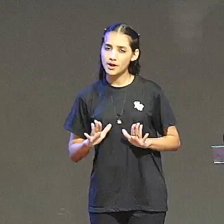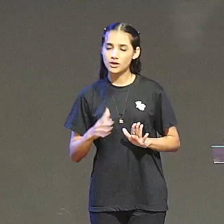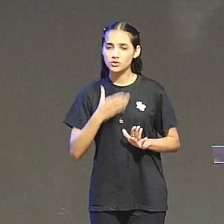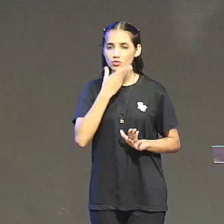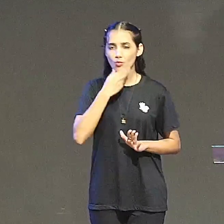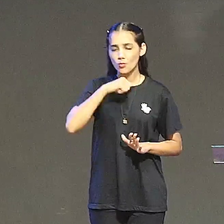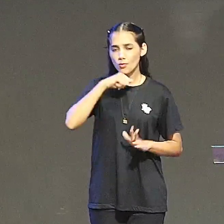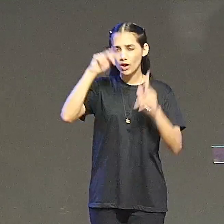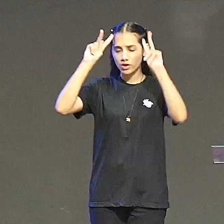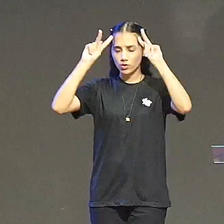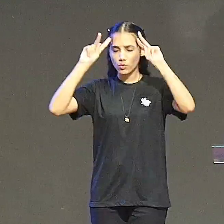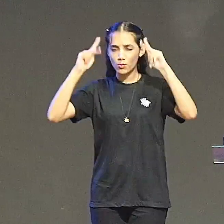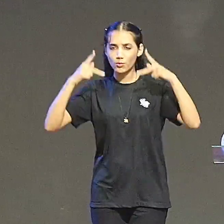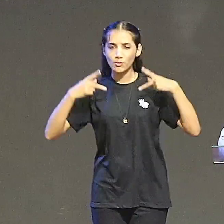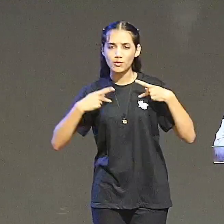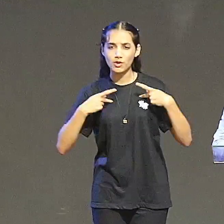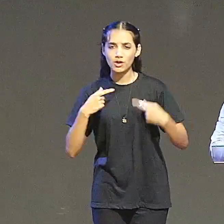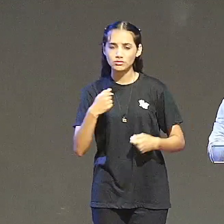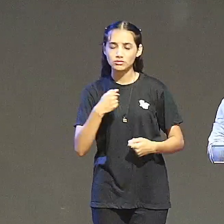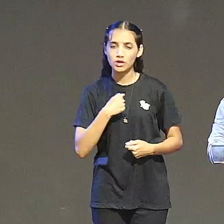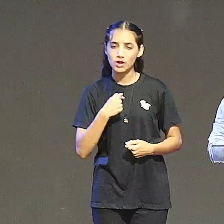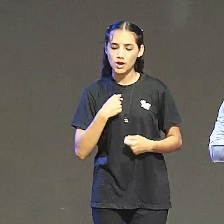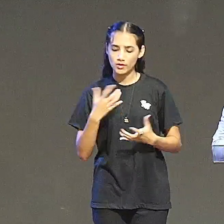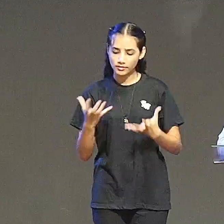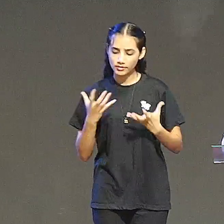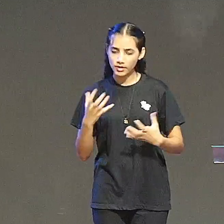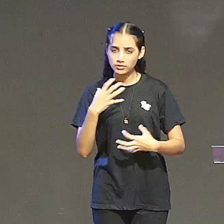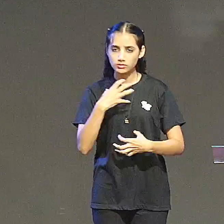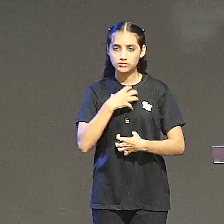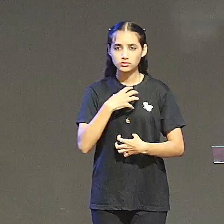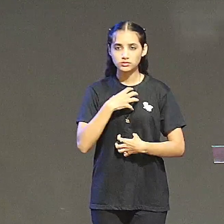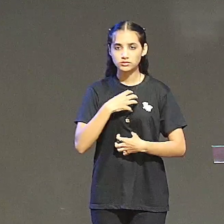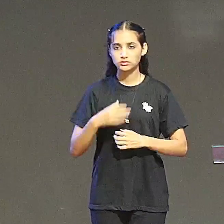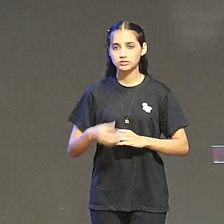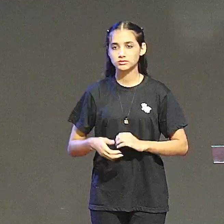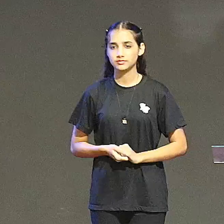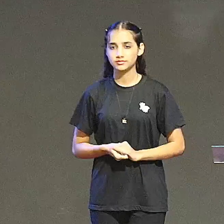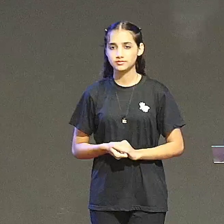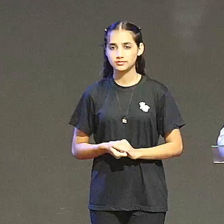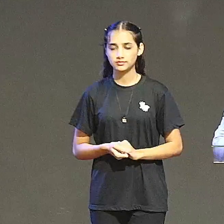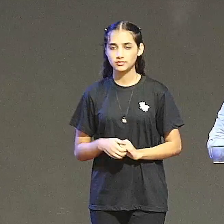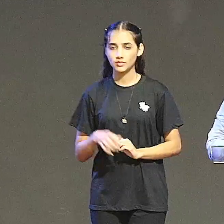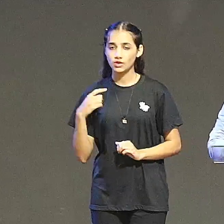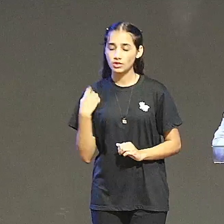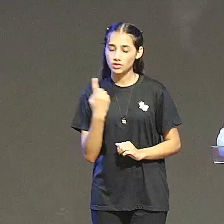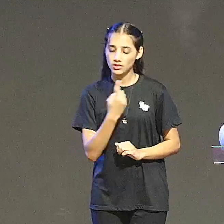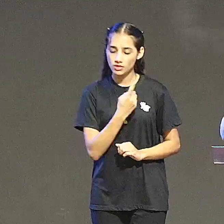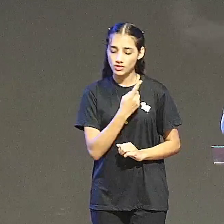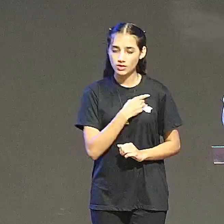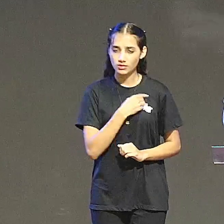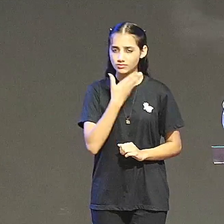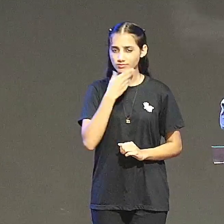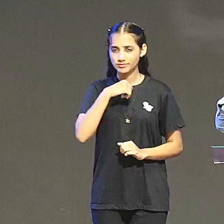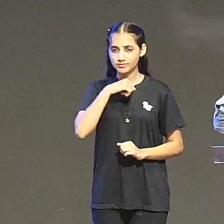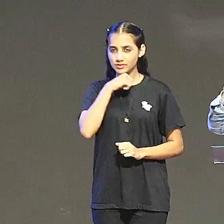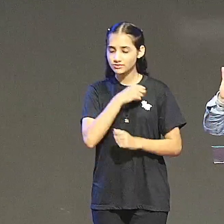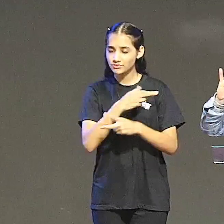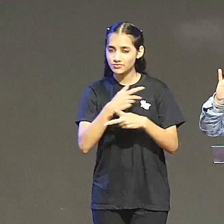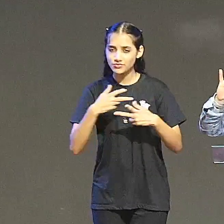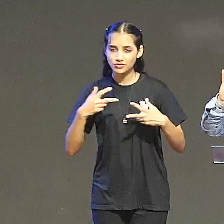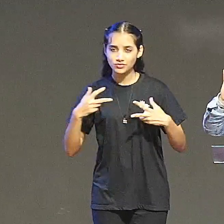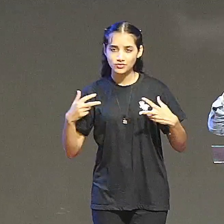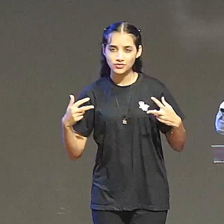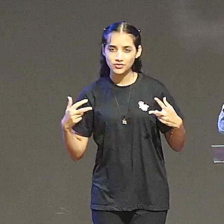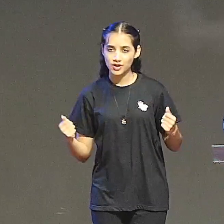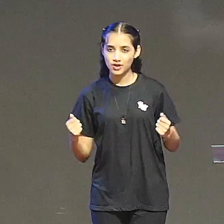igreja do senhor nós temos um monte pai emprestado tem um tanto de gente aí que